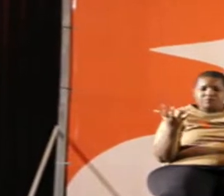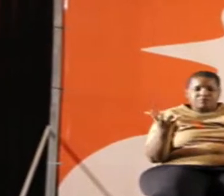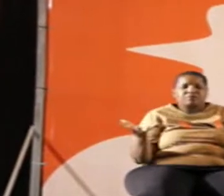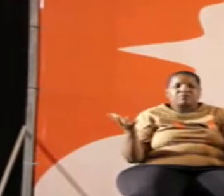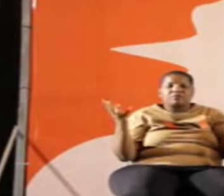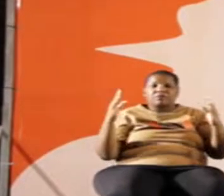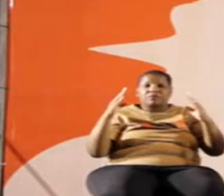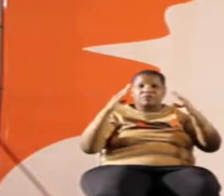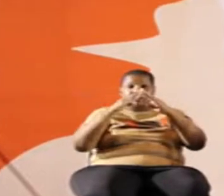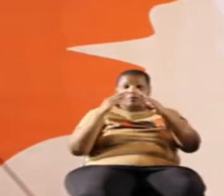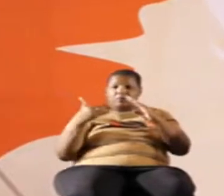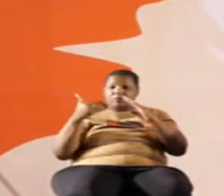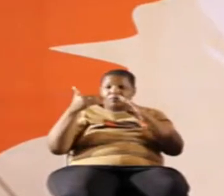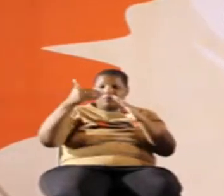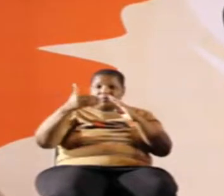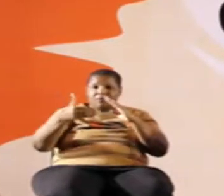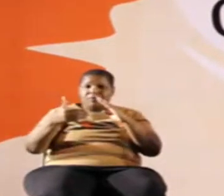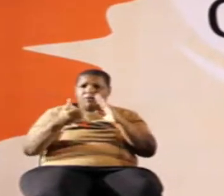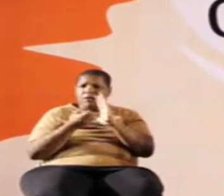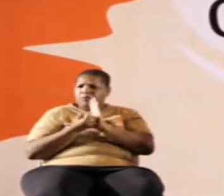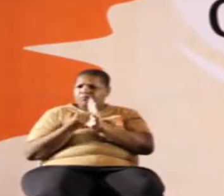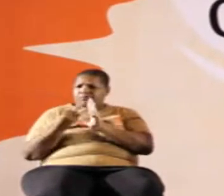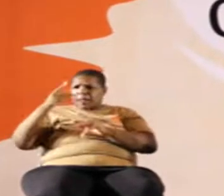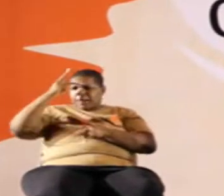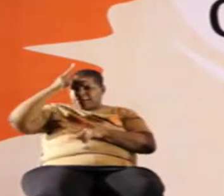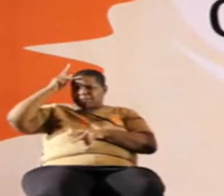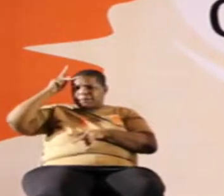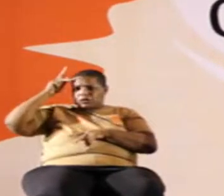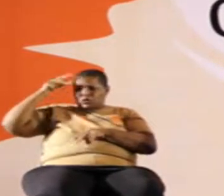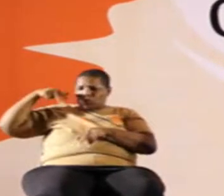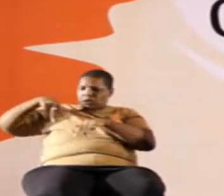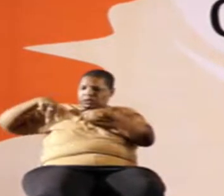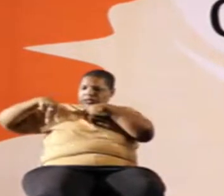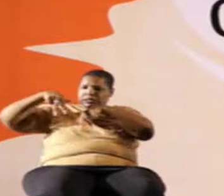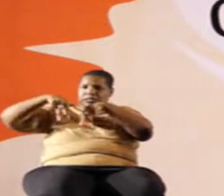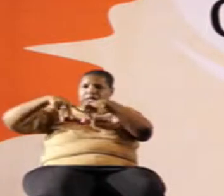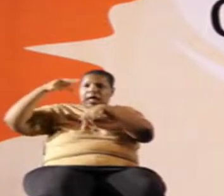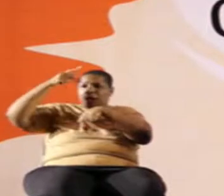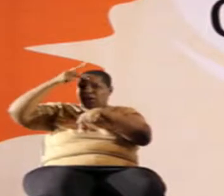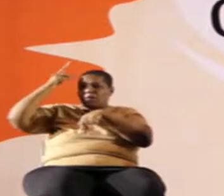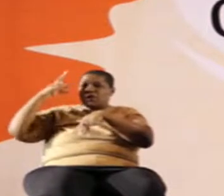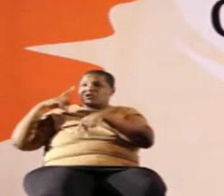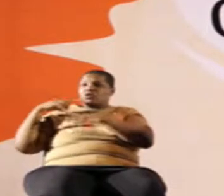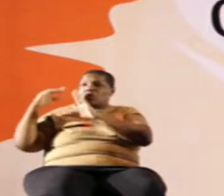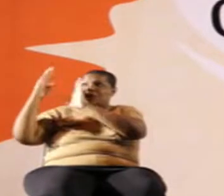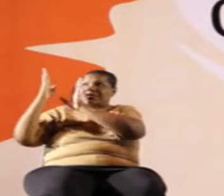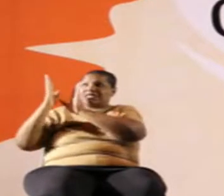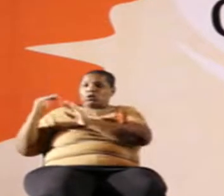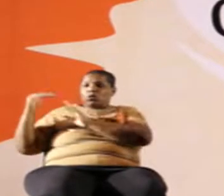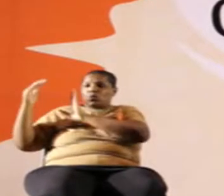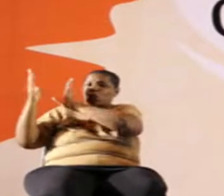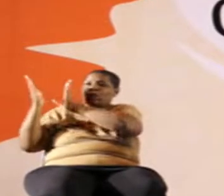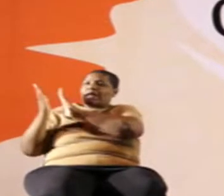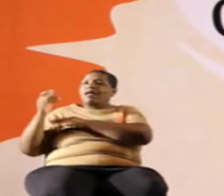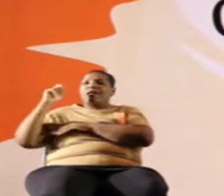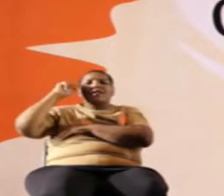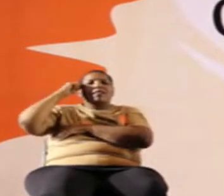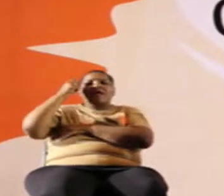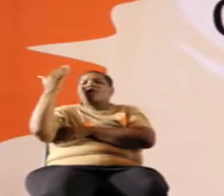na frente daquela casa tem várias pessoas que essas pessoas são apenas uma silhueta negra. Você não vê quem